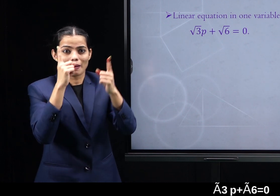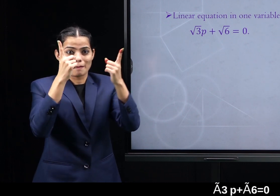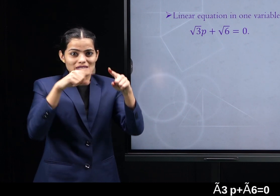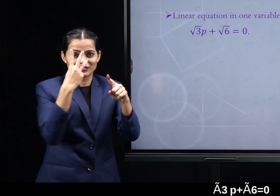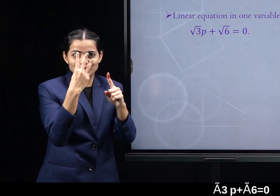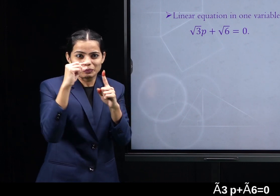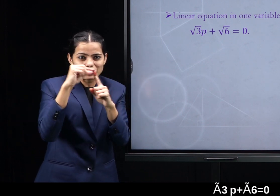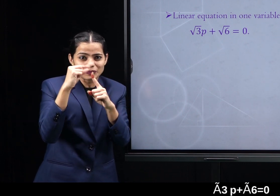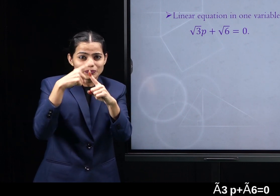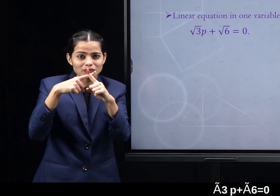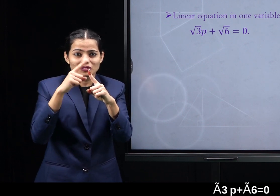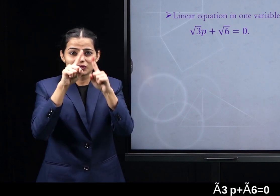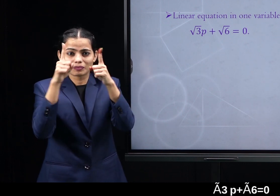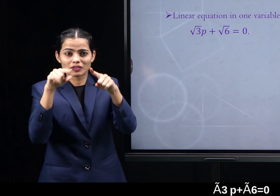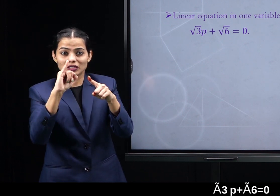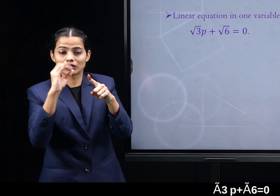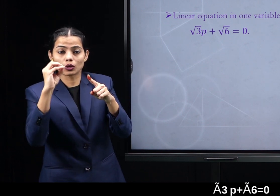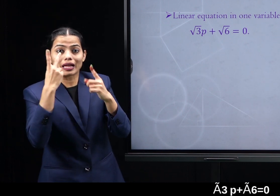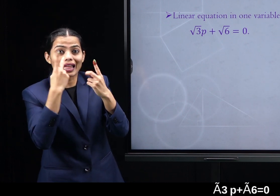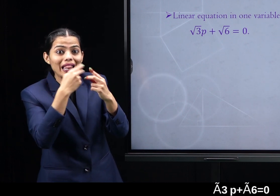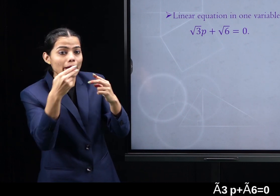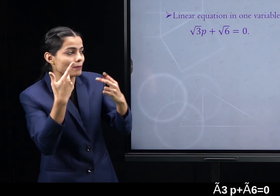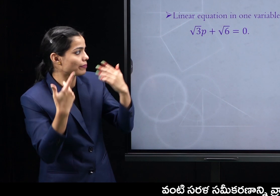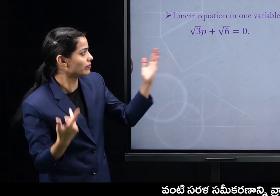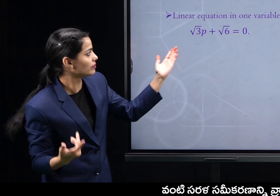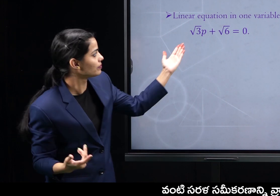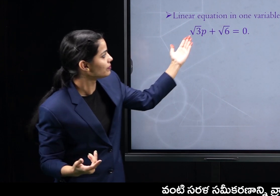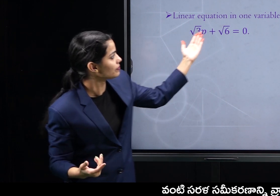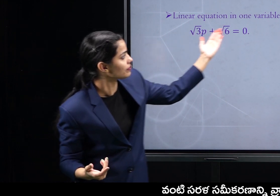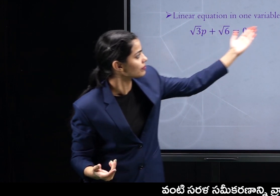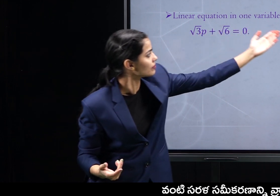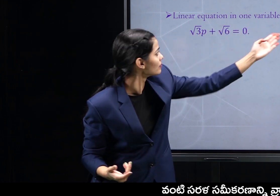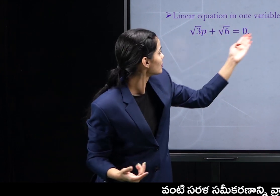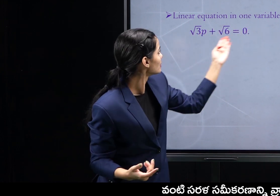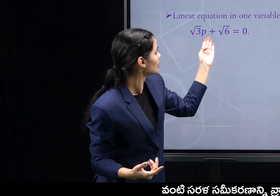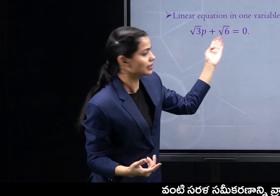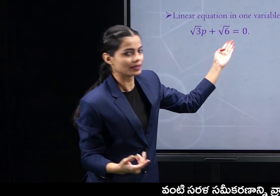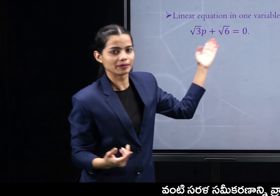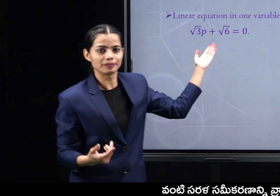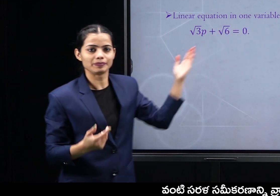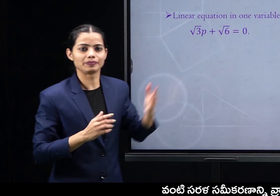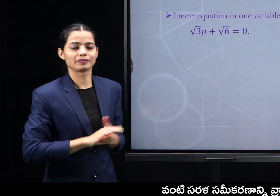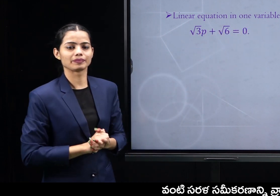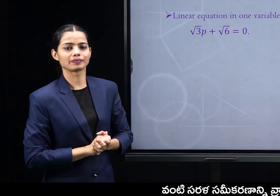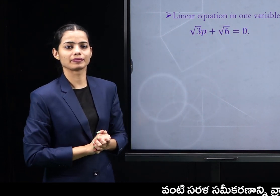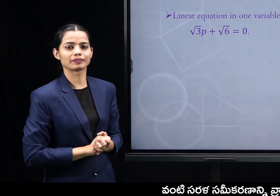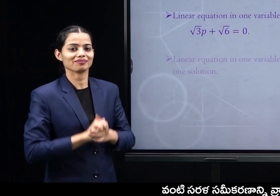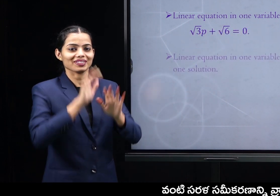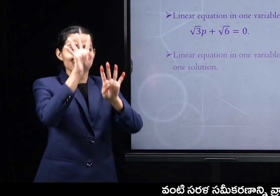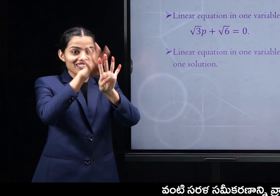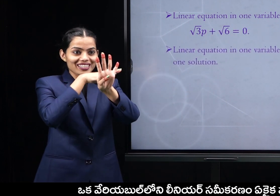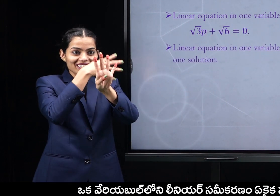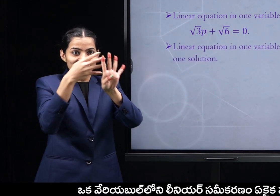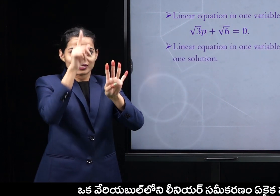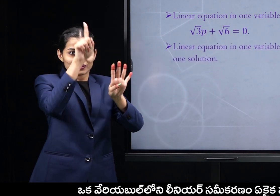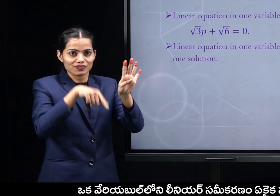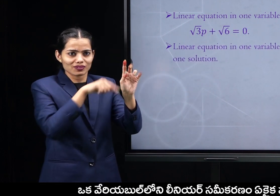√3p + √6 = 0 వంటి సరళ సమీకరణాన్ని రాయొచ్చు. ఒక